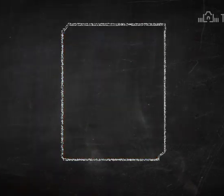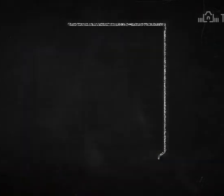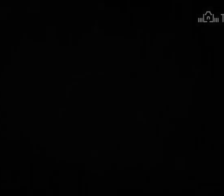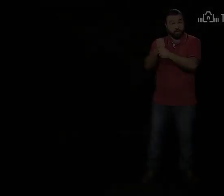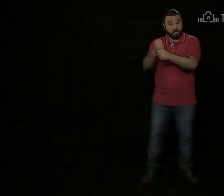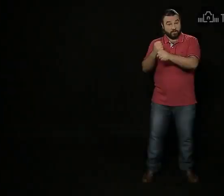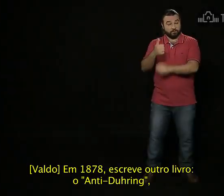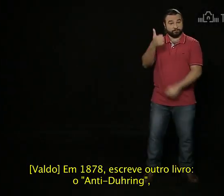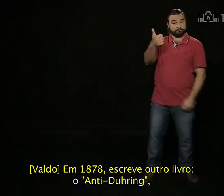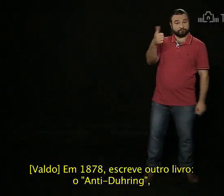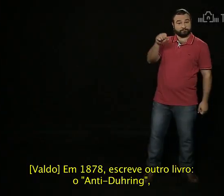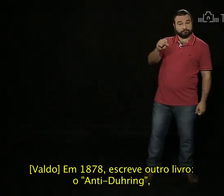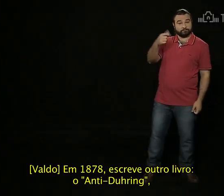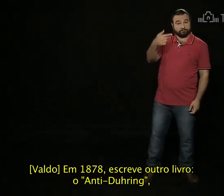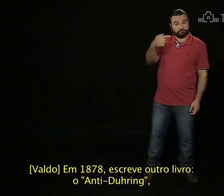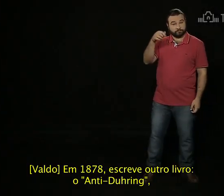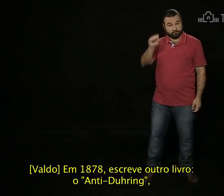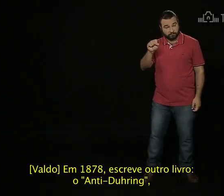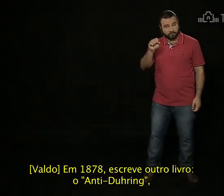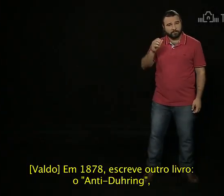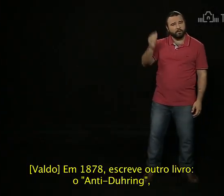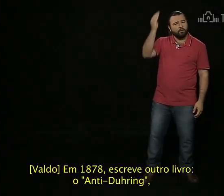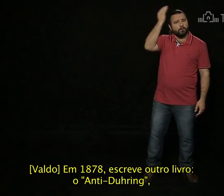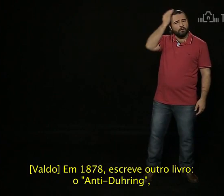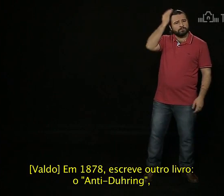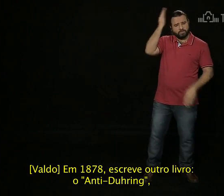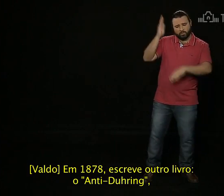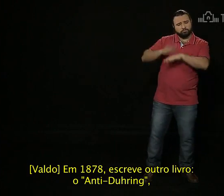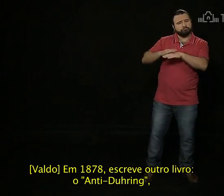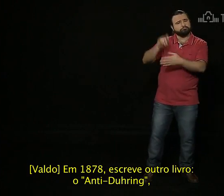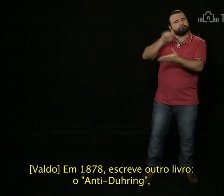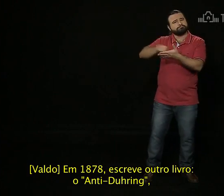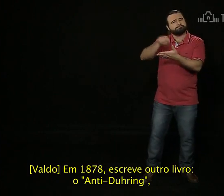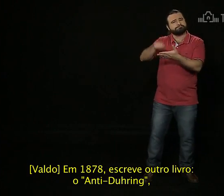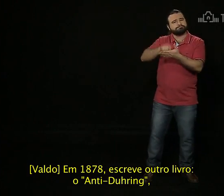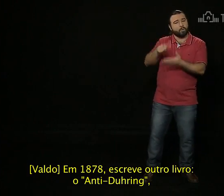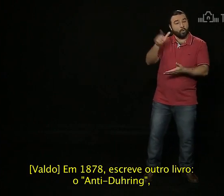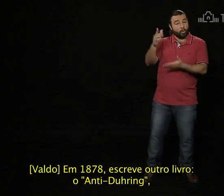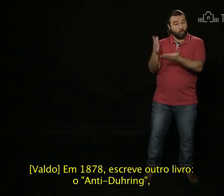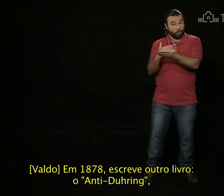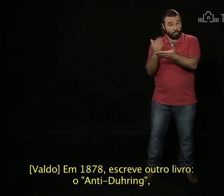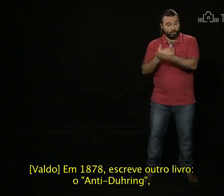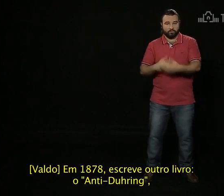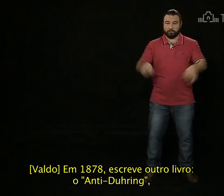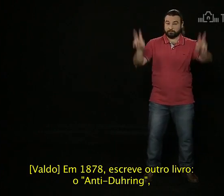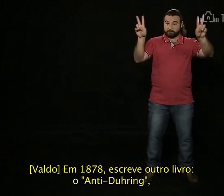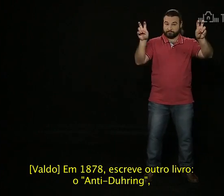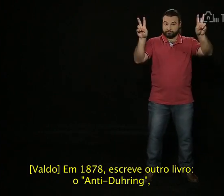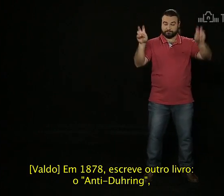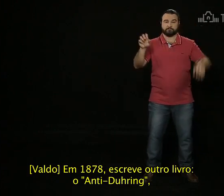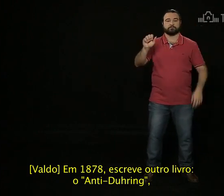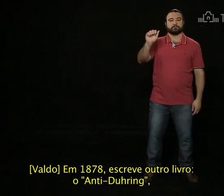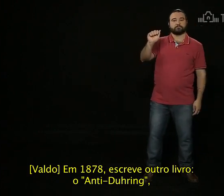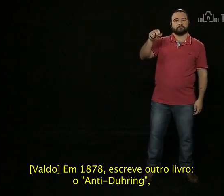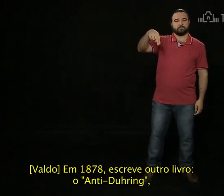Em 1878 escreve outro livro o